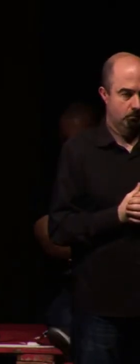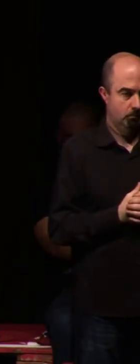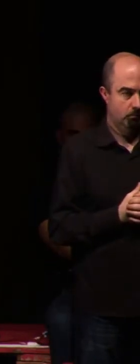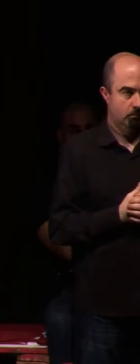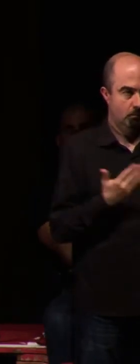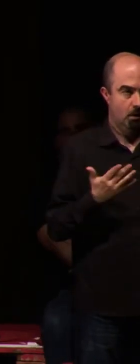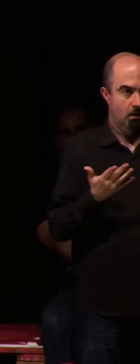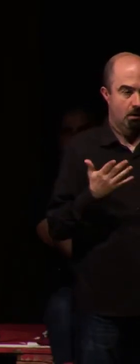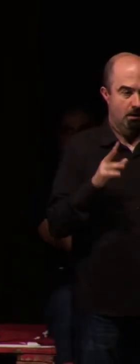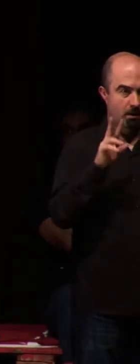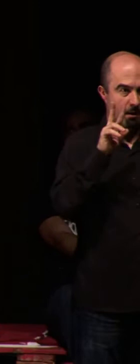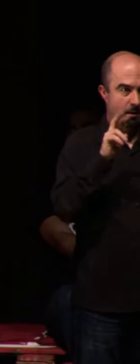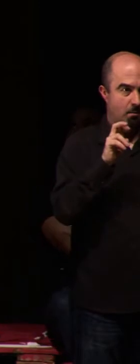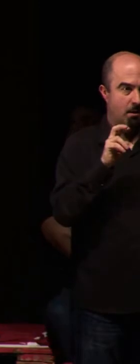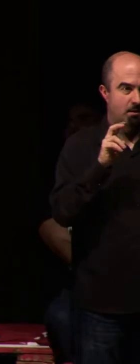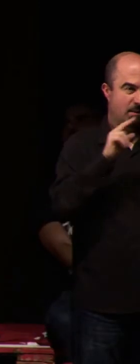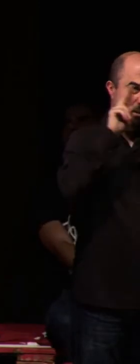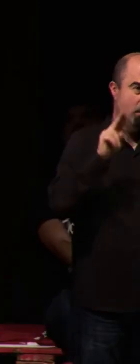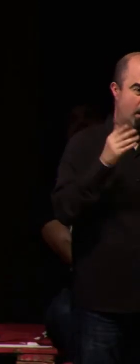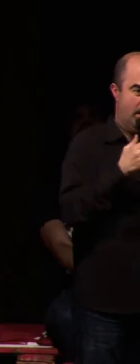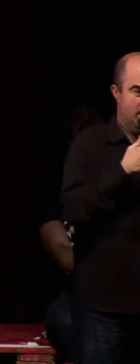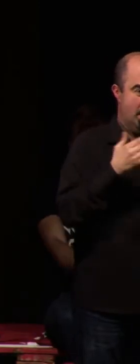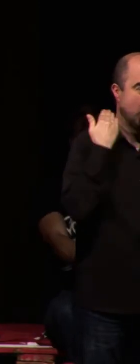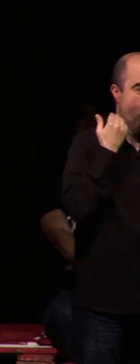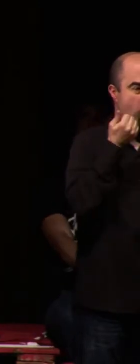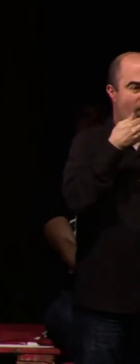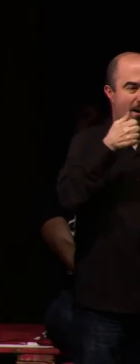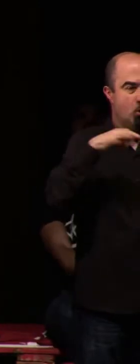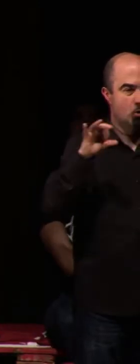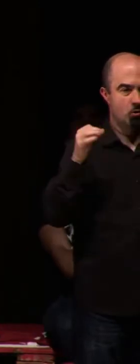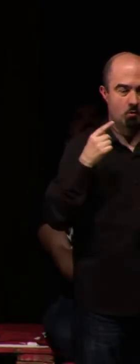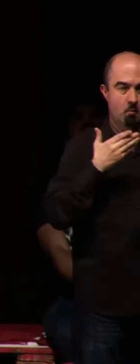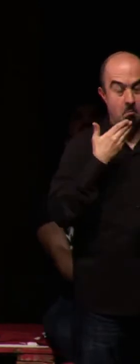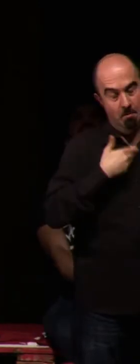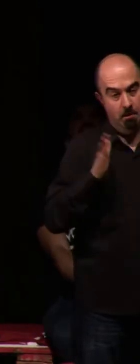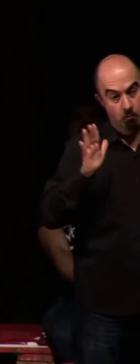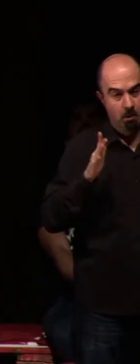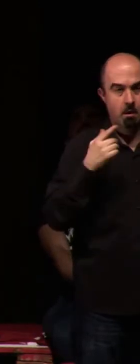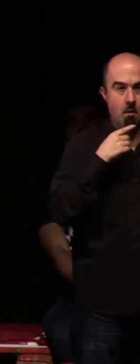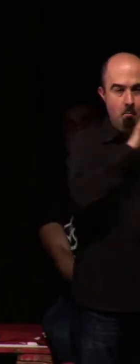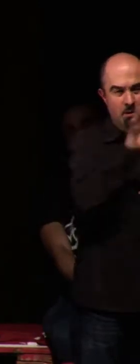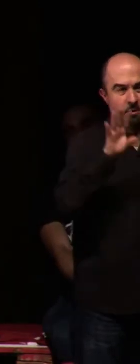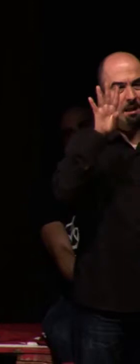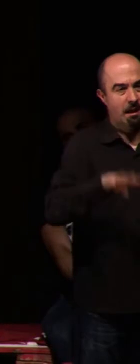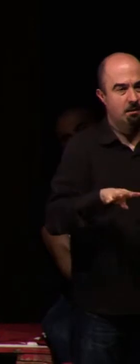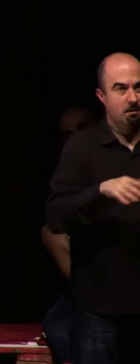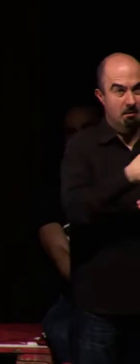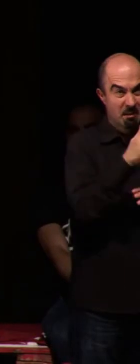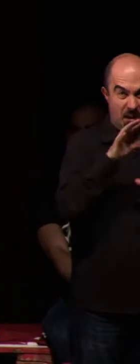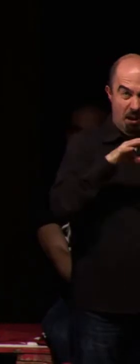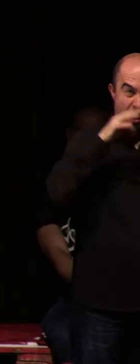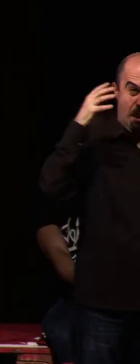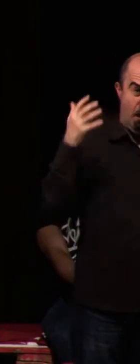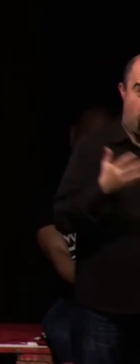estela internacionalista que reclamava l'Antonio Baños, dir-vos també, per acabar, que dels Països Catalans al món i del